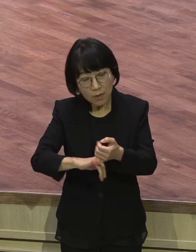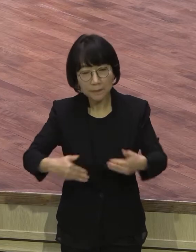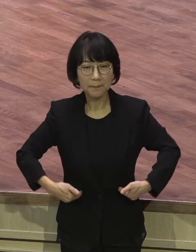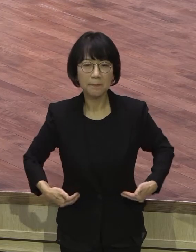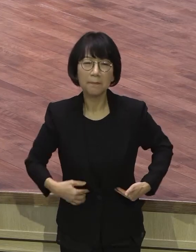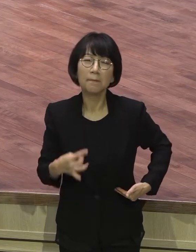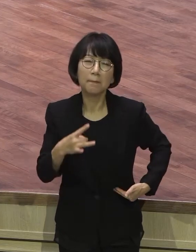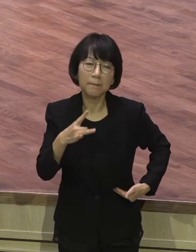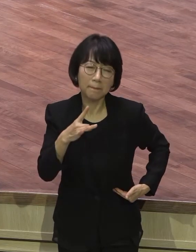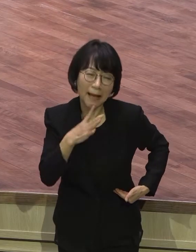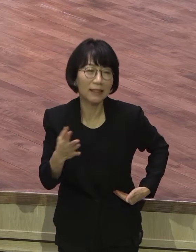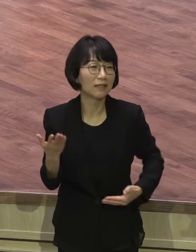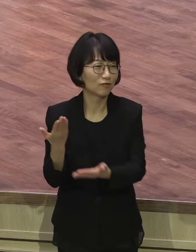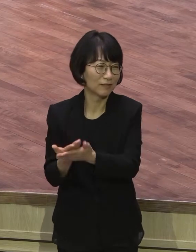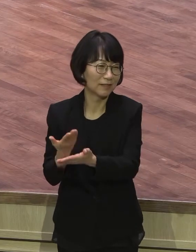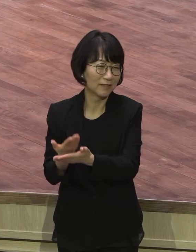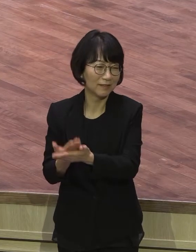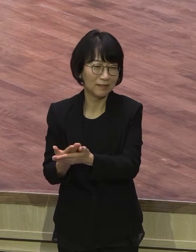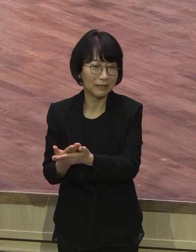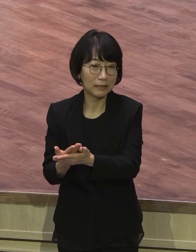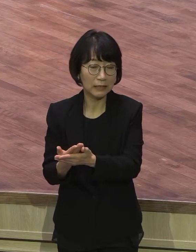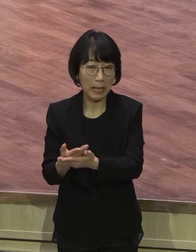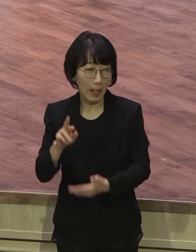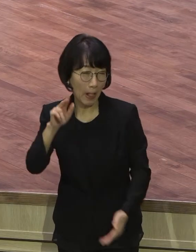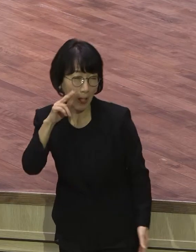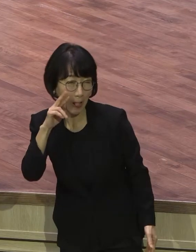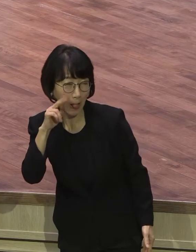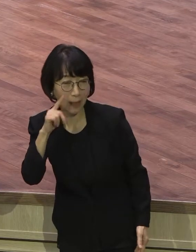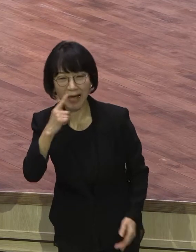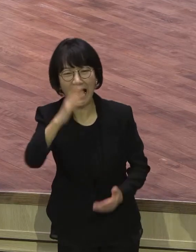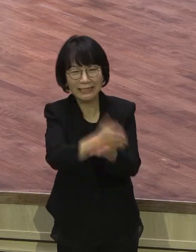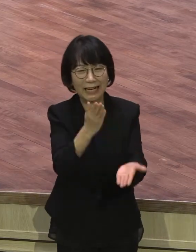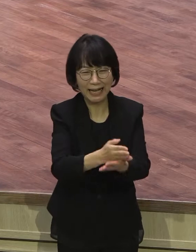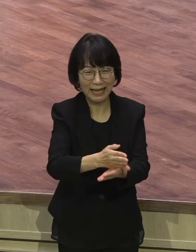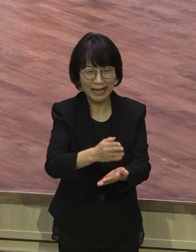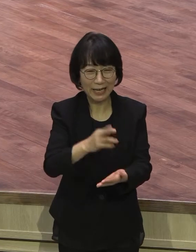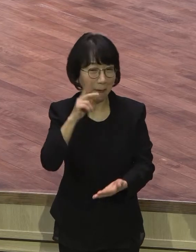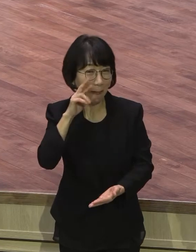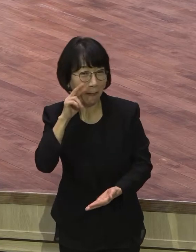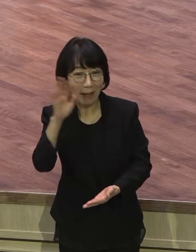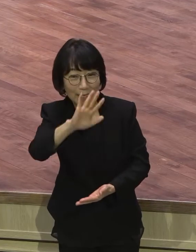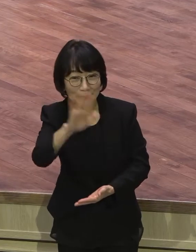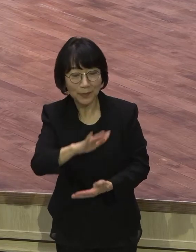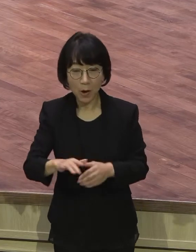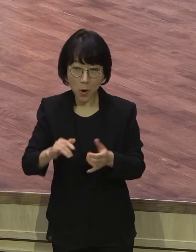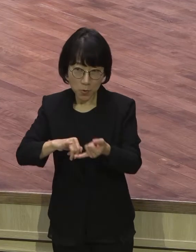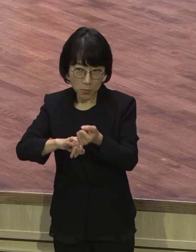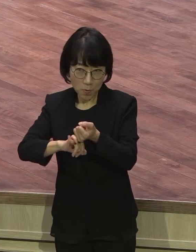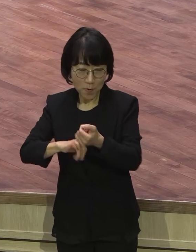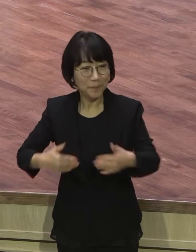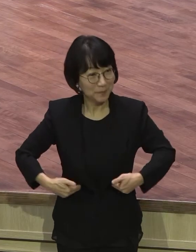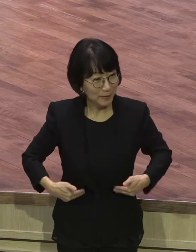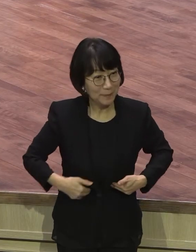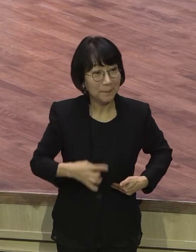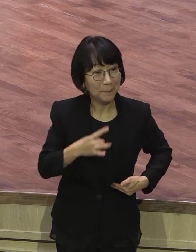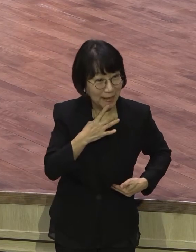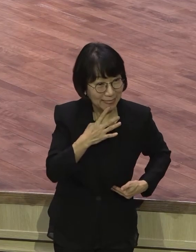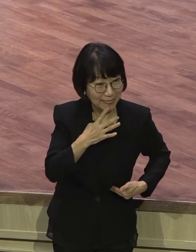것만 구해라. 꼭 필요한 것, 일용할, 꼭 필요한 것. 다시 말해서 인간적인